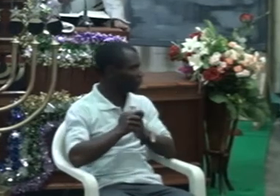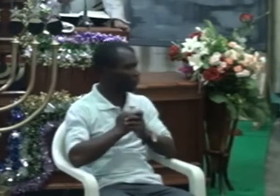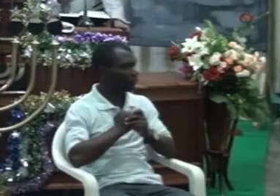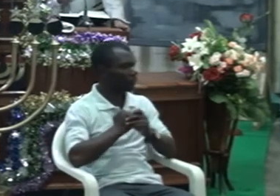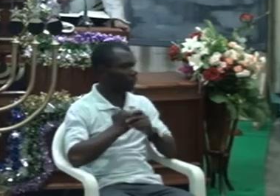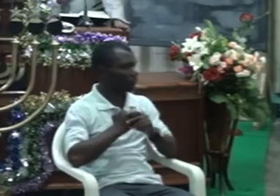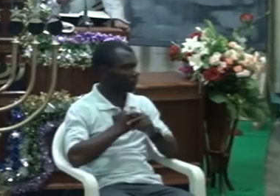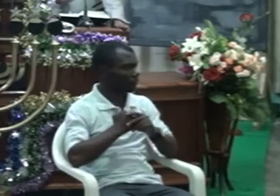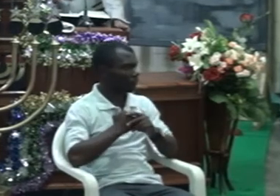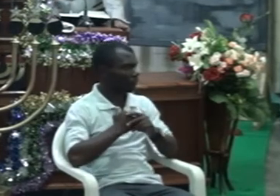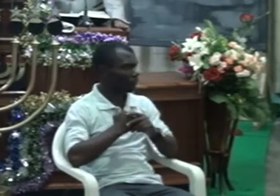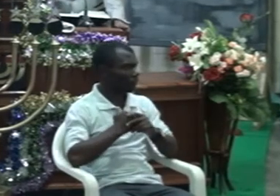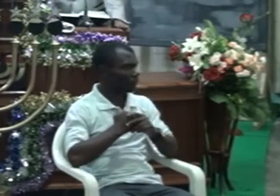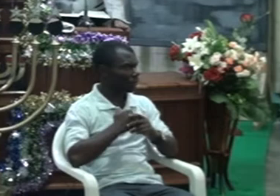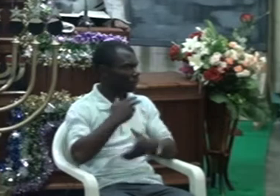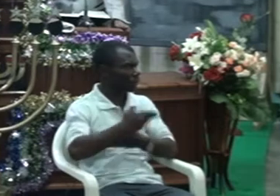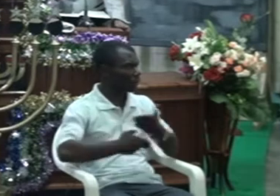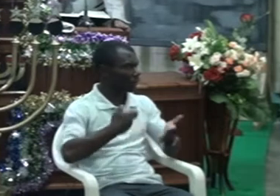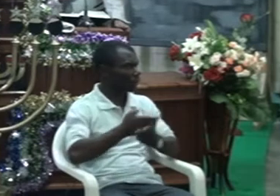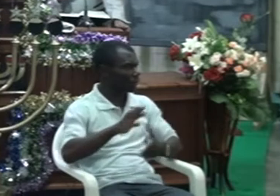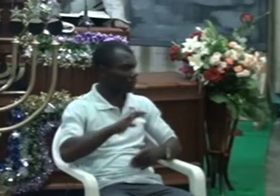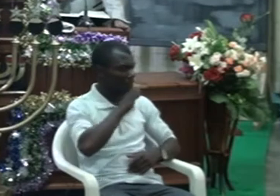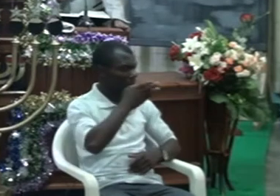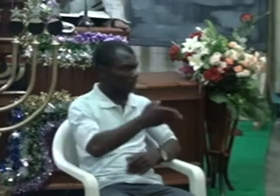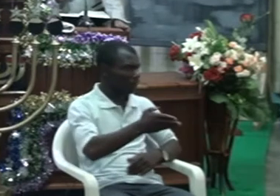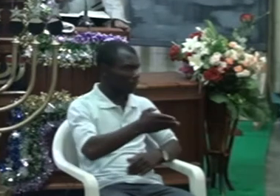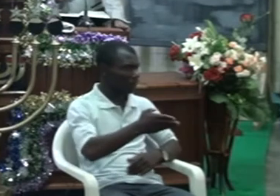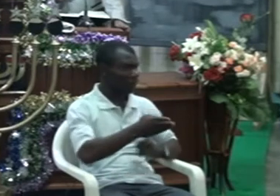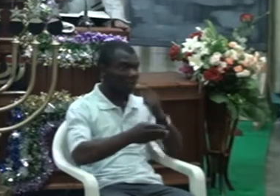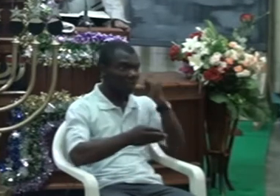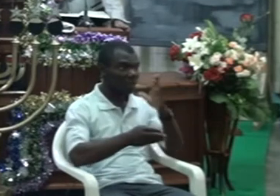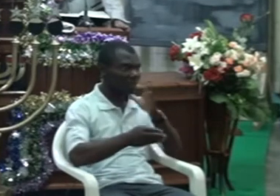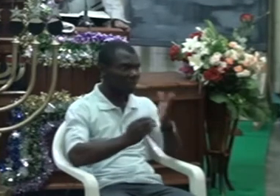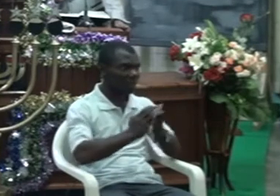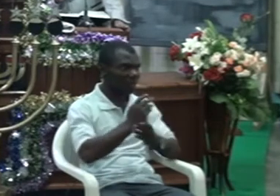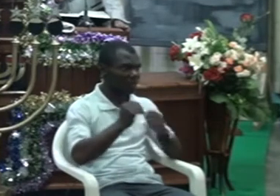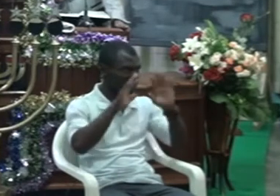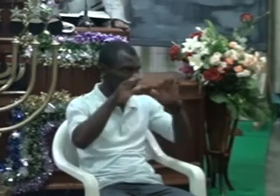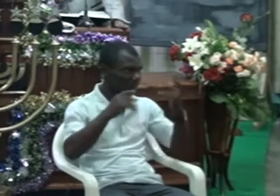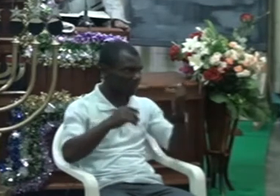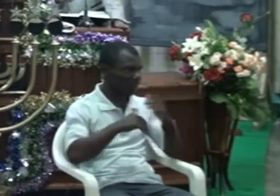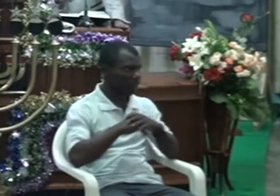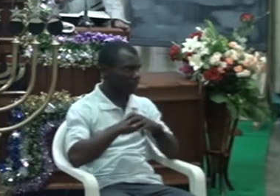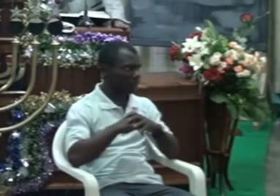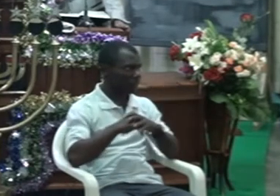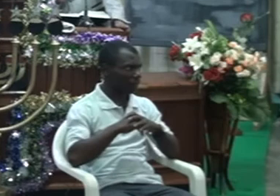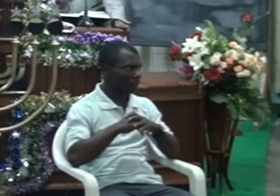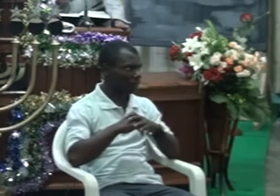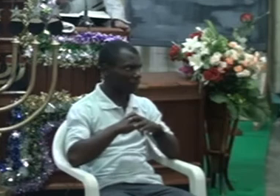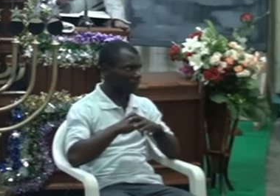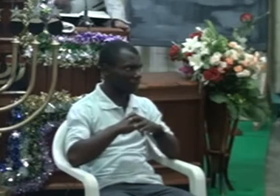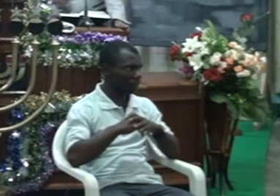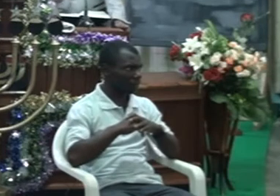que d'autres Zirikou à Pâle. Tous les avions étaient là. Mais. Il n'a besoin d'un dégue, il a tout comme